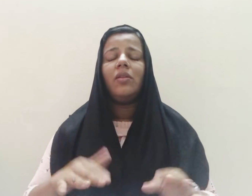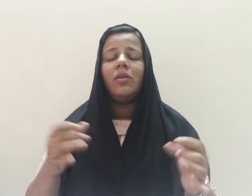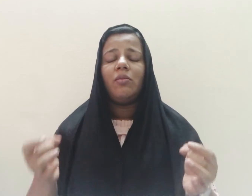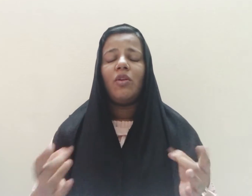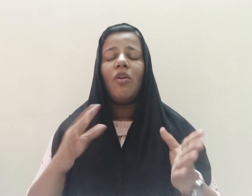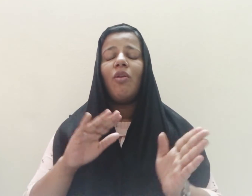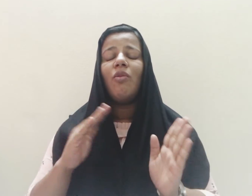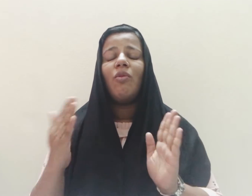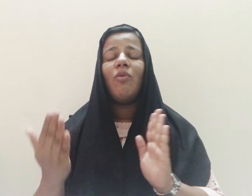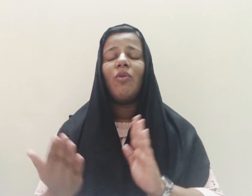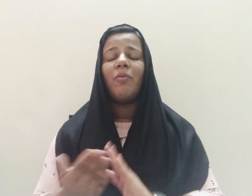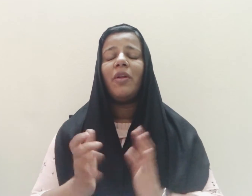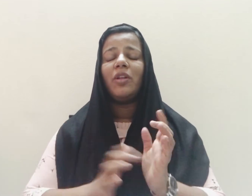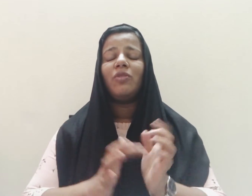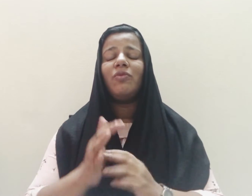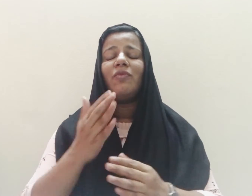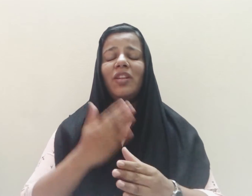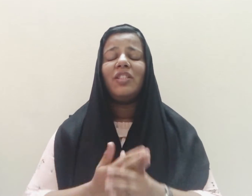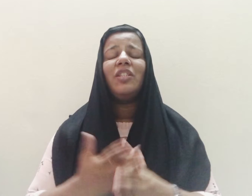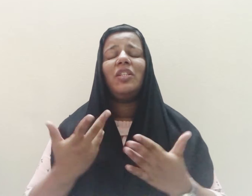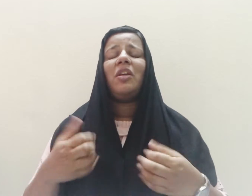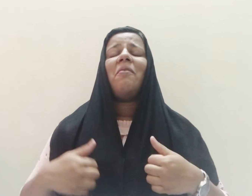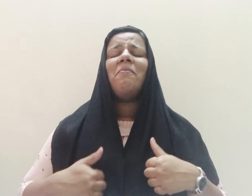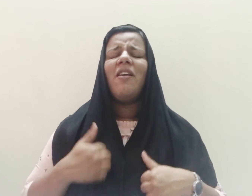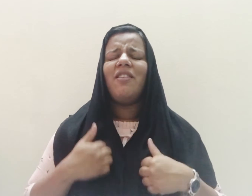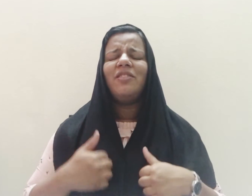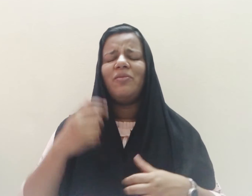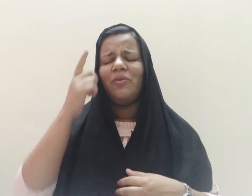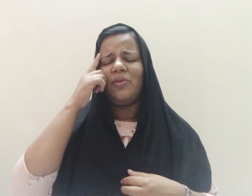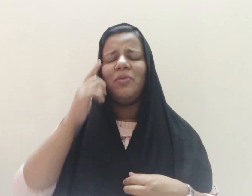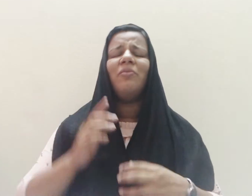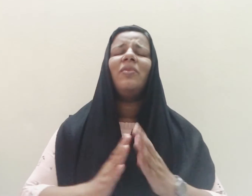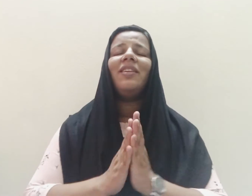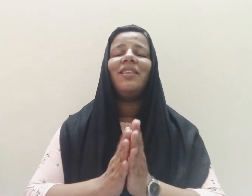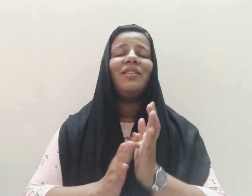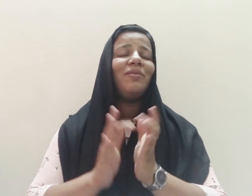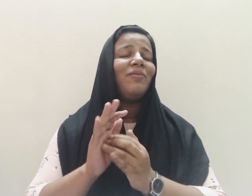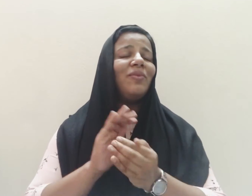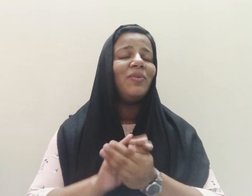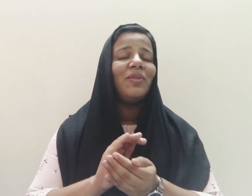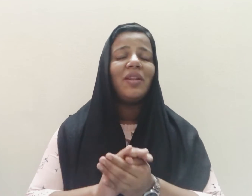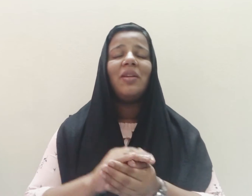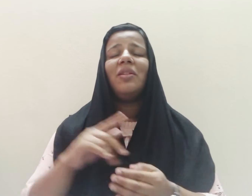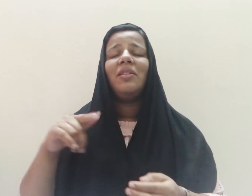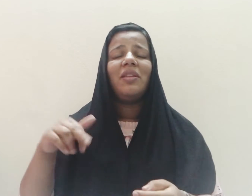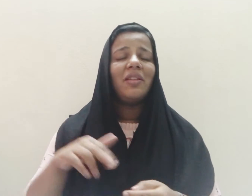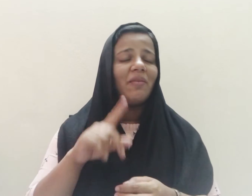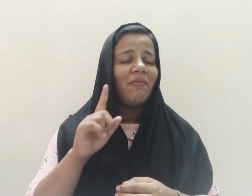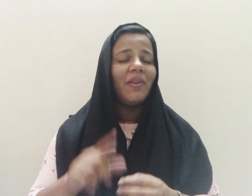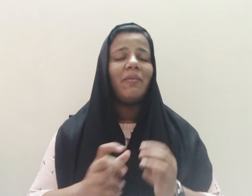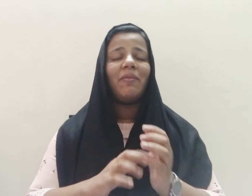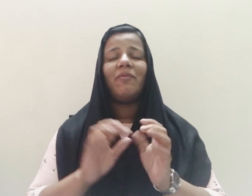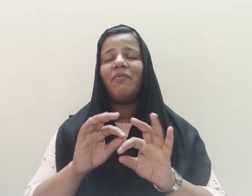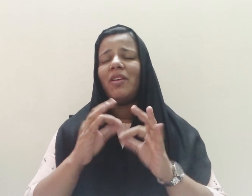പ്രഭാതത്തിൽ ലോകമെമ്പാടും കർത്താവിന് വേല ചെയ്യുന്ന അഭിഷക്തന്മാർക്കായിട്ട് ഞങ്ങൾ പ്രാർത്ഥിക്കുന്നു. അങ്ങ് അവരെ കരുതണമേ, അങ്ങ് അവരെ പരിപാലിക്കണമേ, അവരുടെ